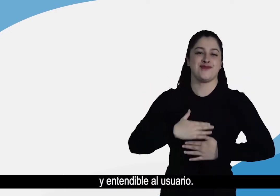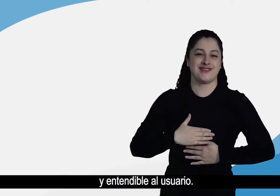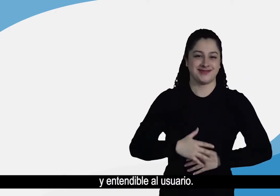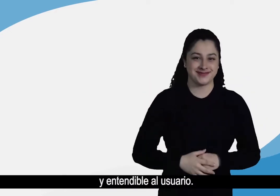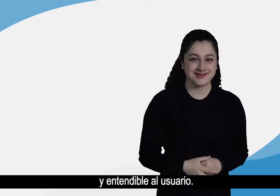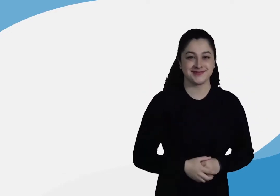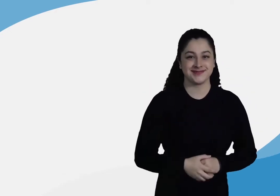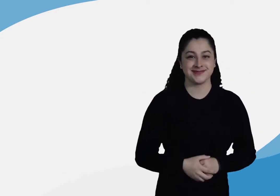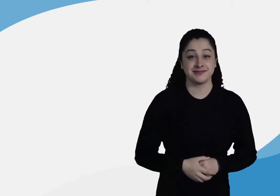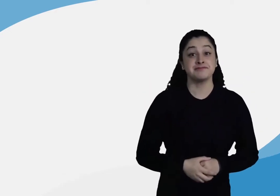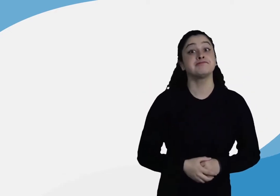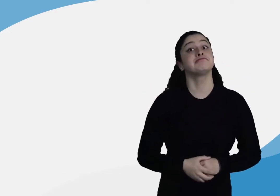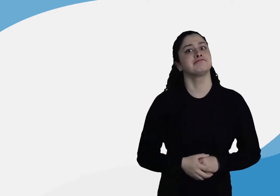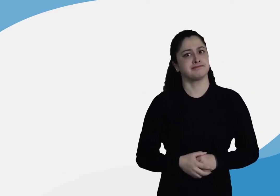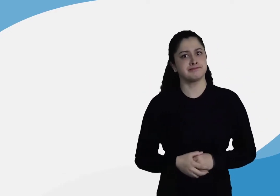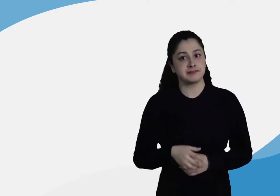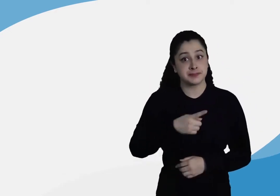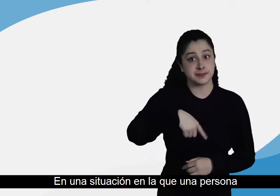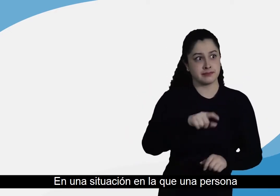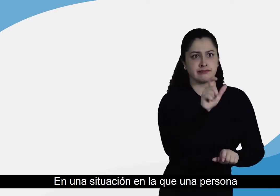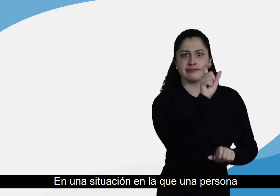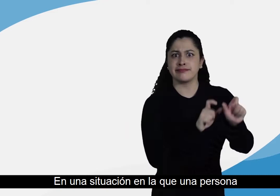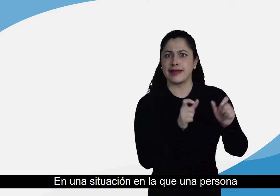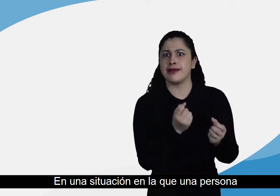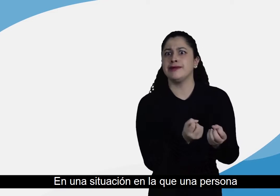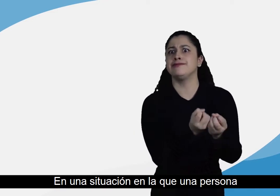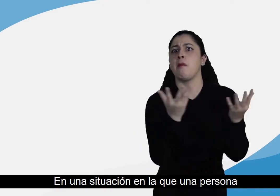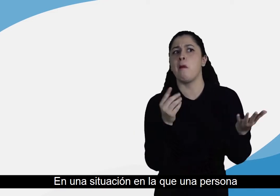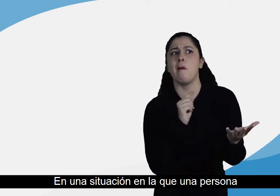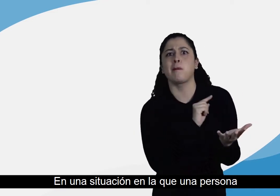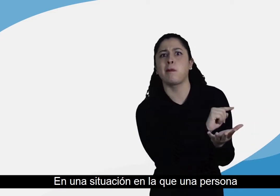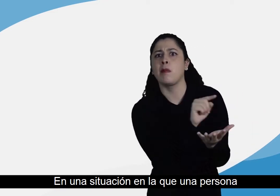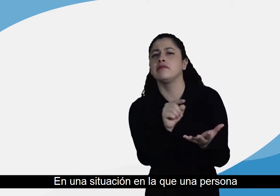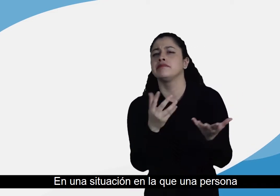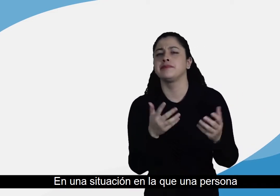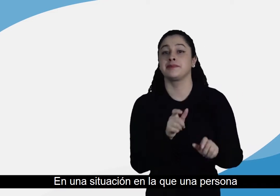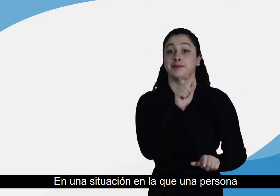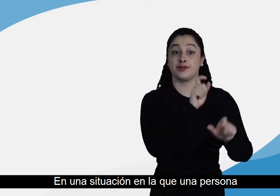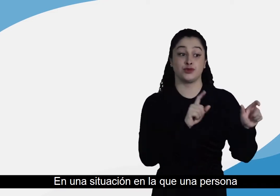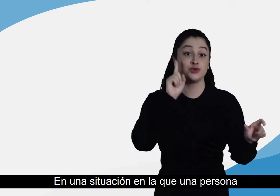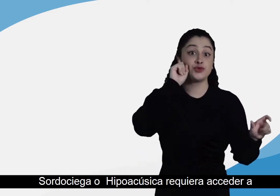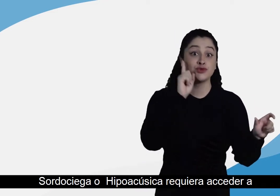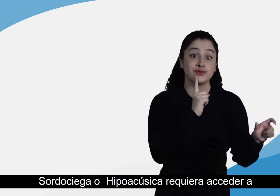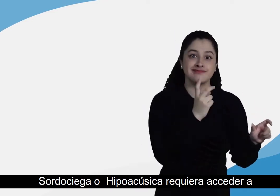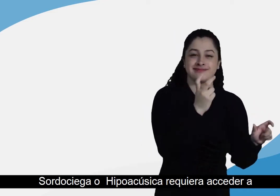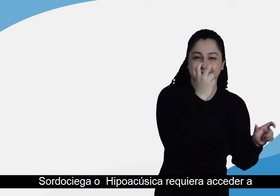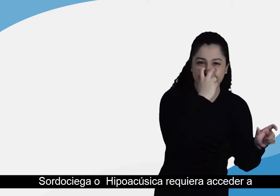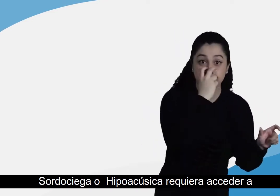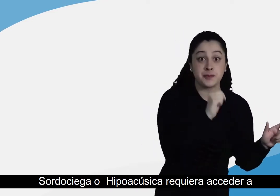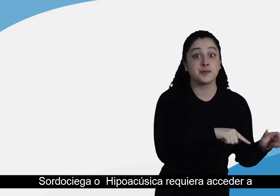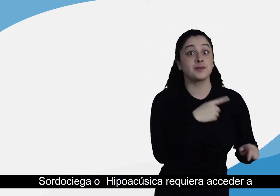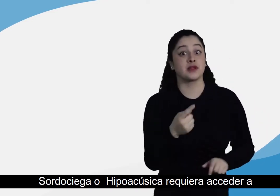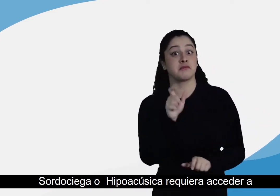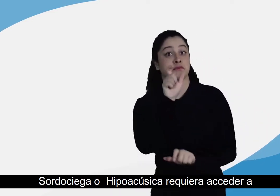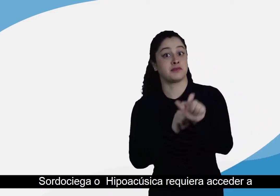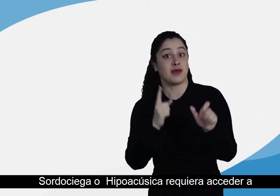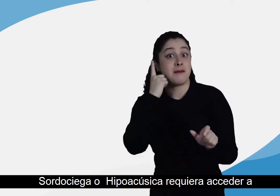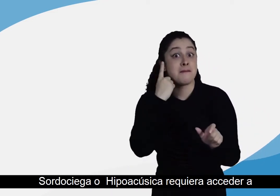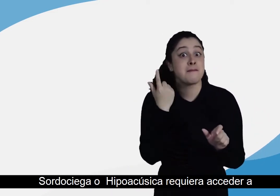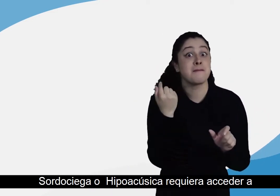usuario. En una situación en la que una persona sordos ciega o hipacúsica requiere acceder